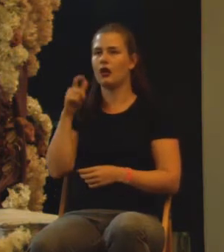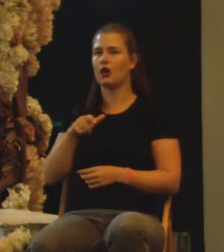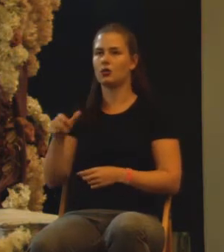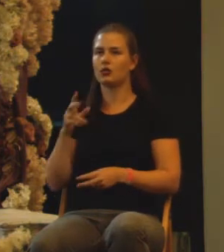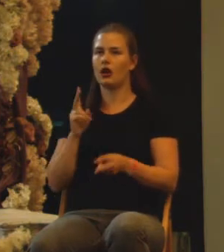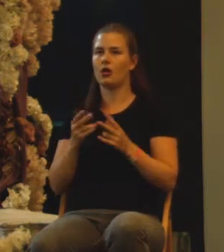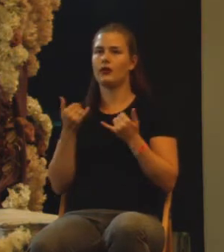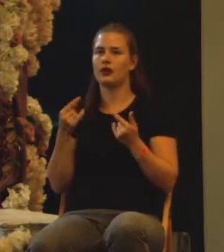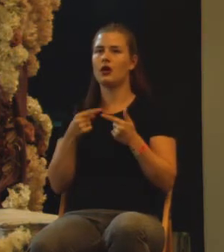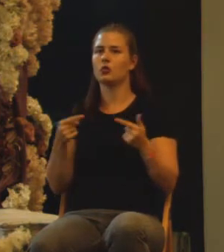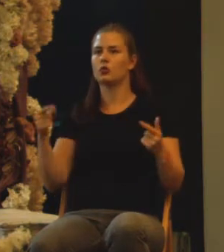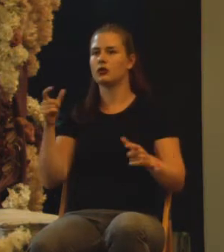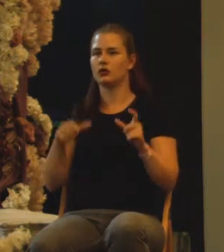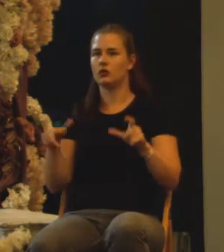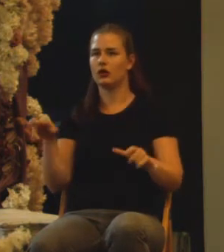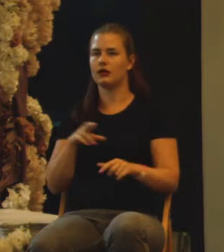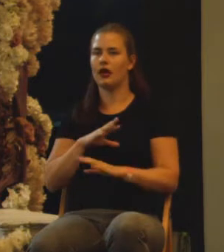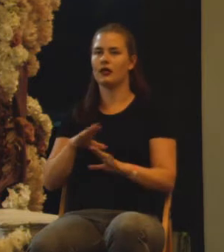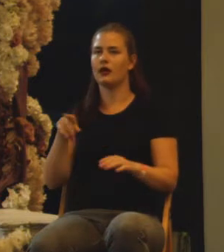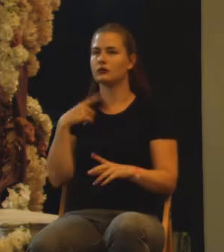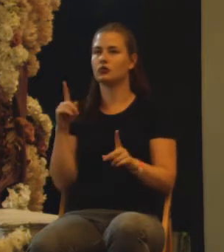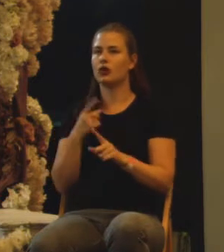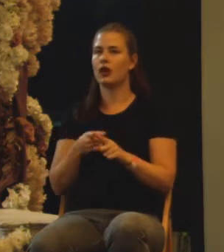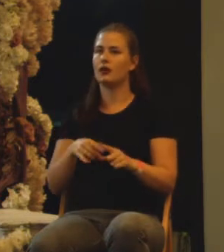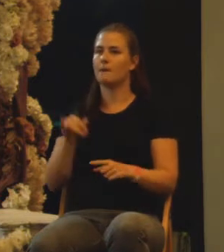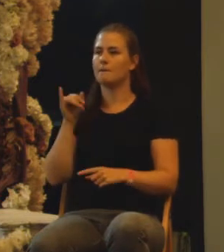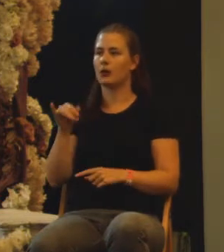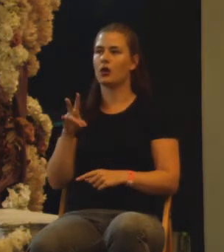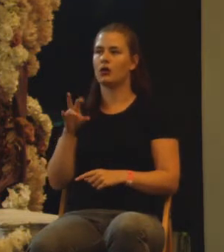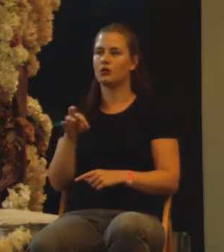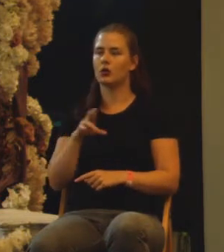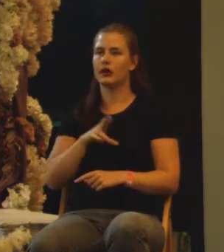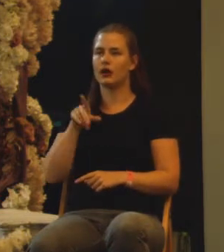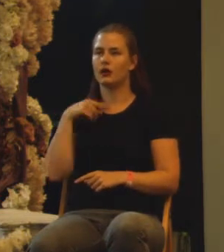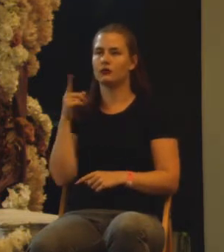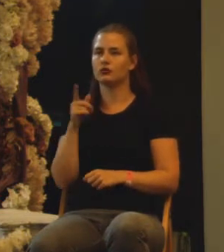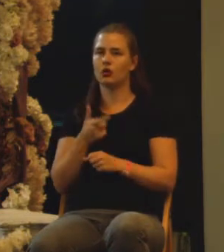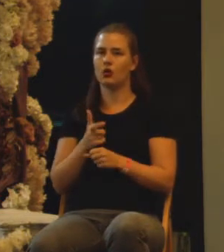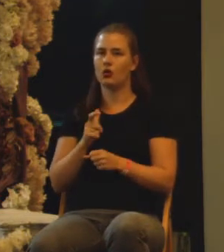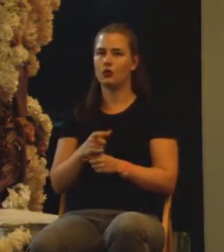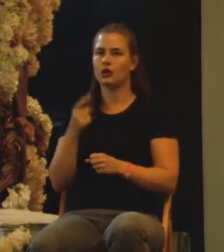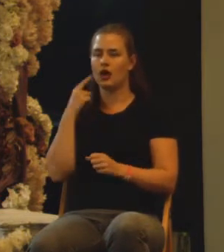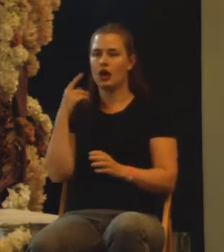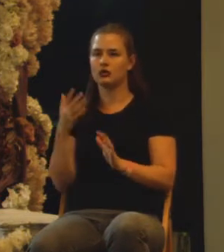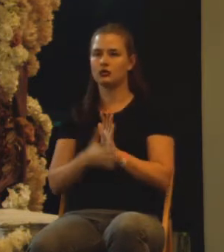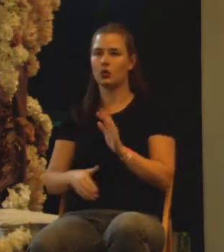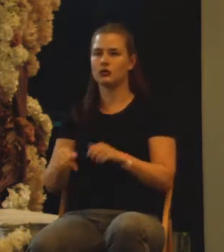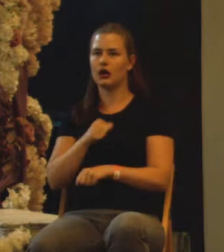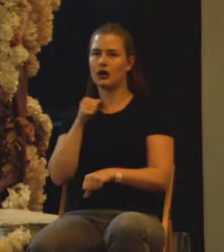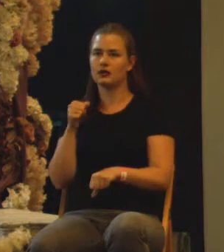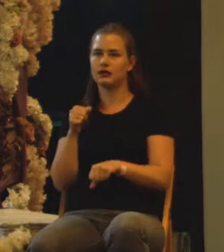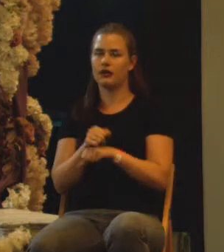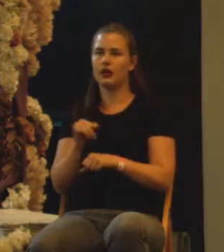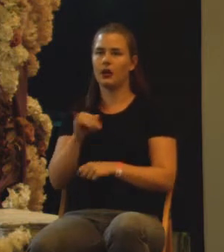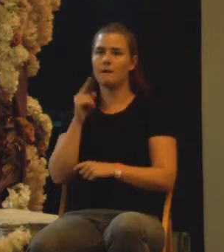готовят для других людей. Я не говорю, что это плохо, но я говорю, что очень осознанно остановиться